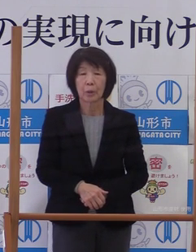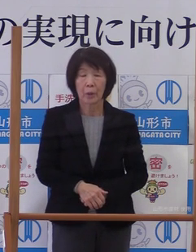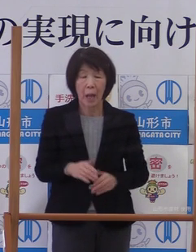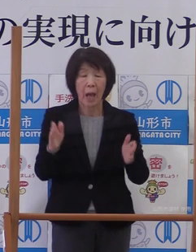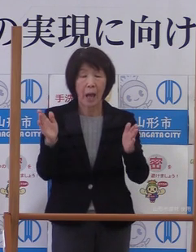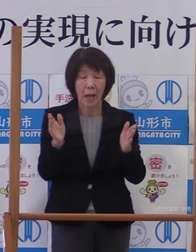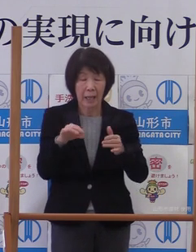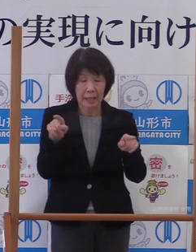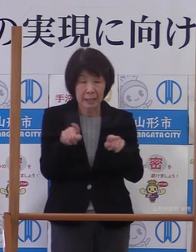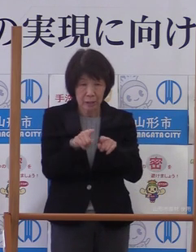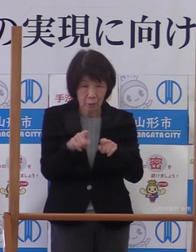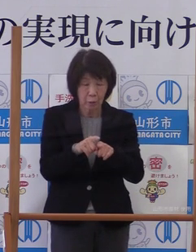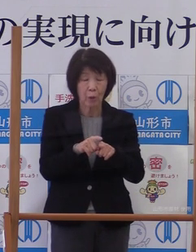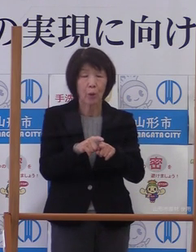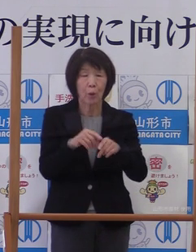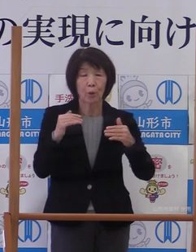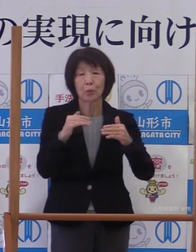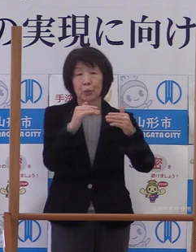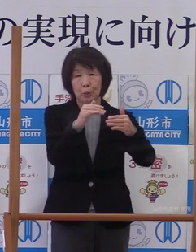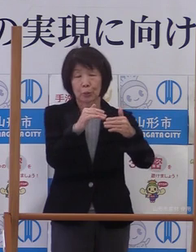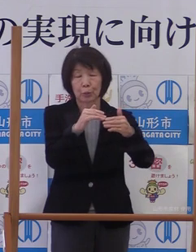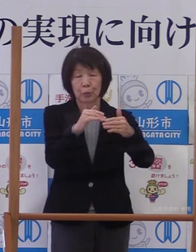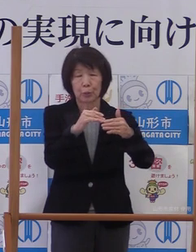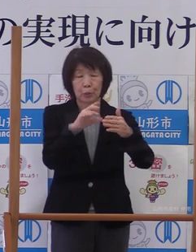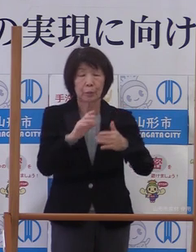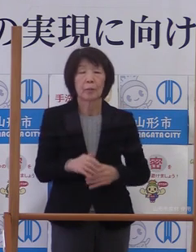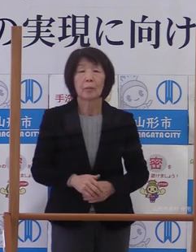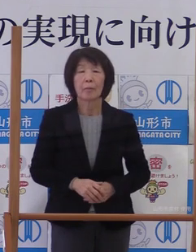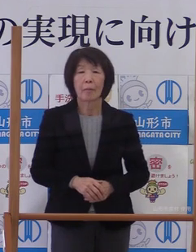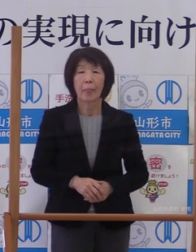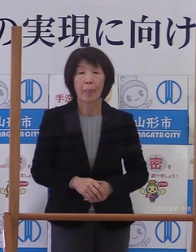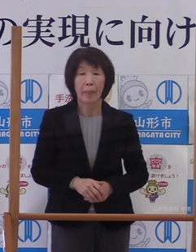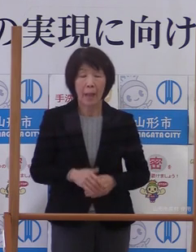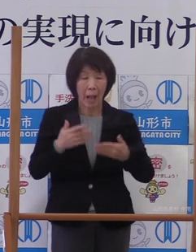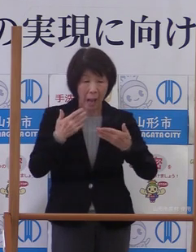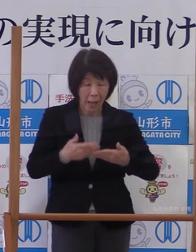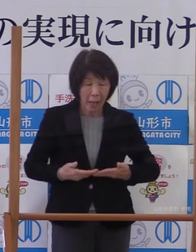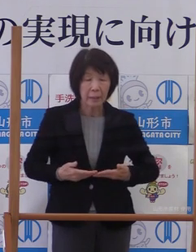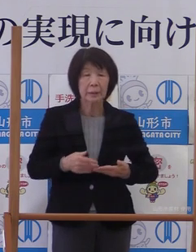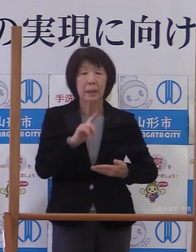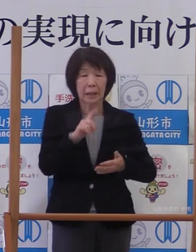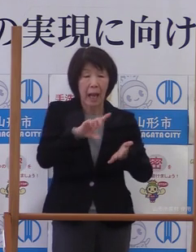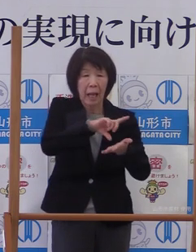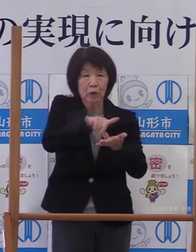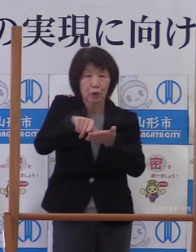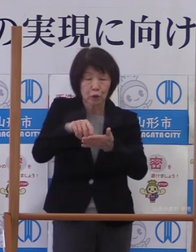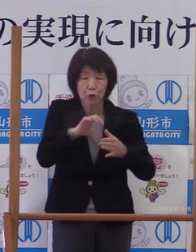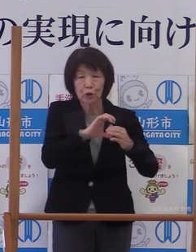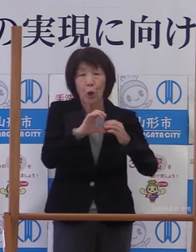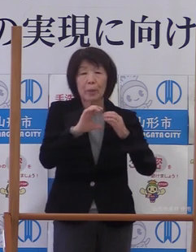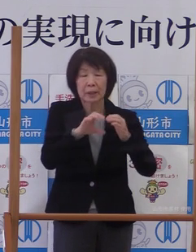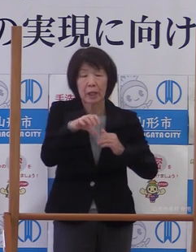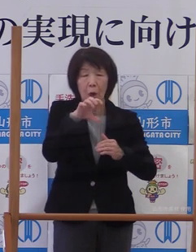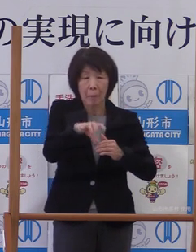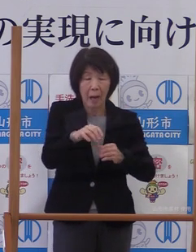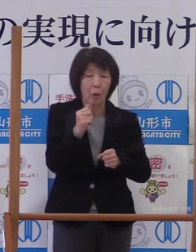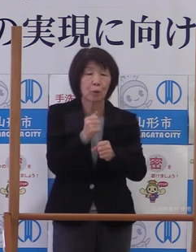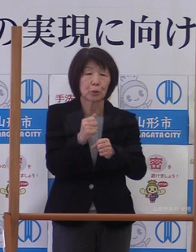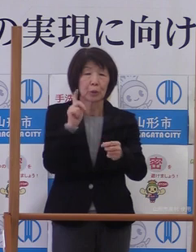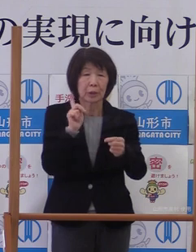共同の推進につきましては、地域自治の推進として安全安心な地域コミュニティ活動の場を確保する